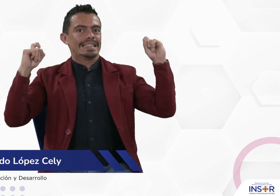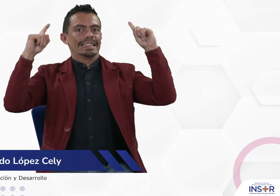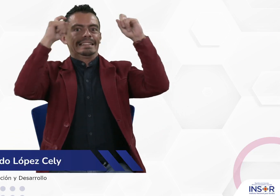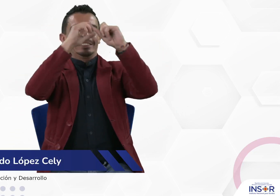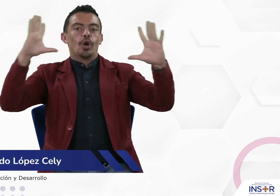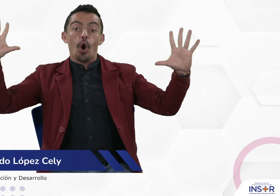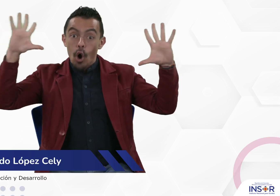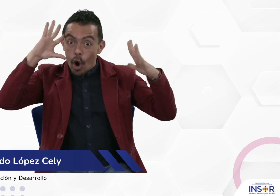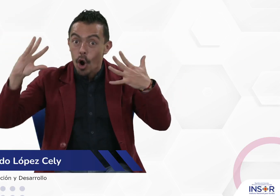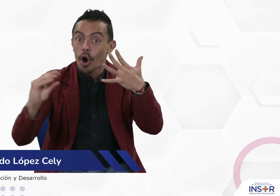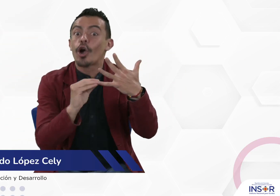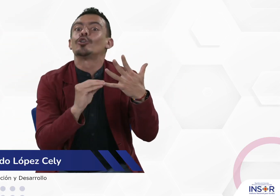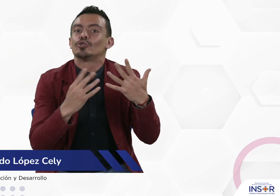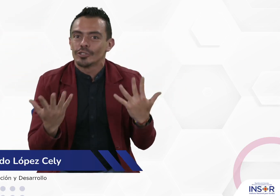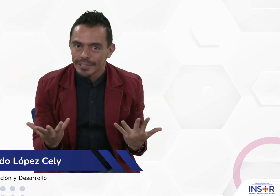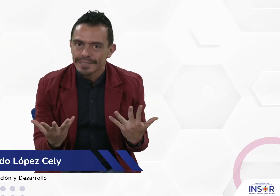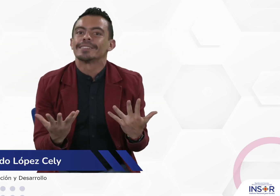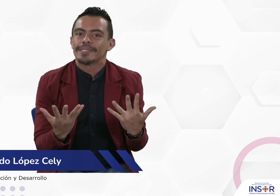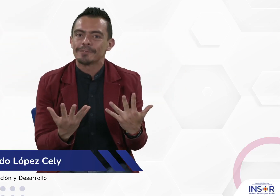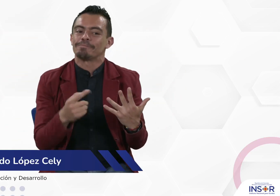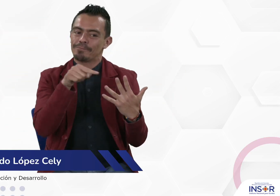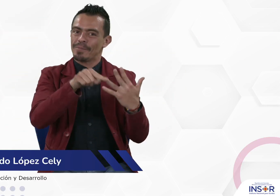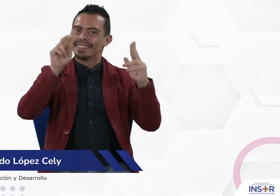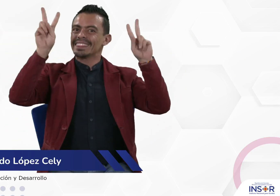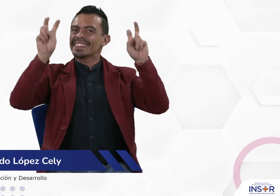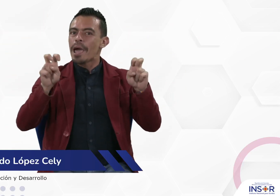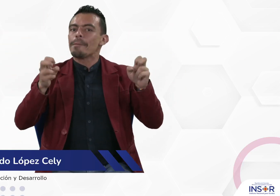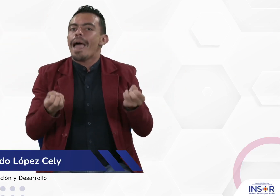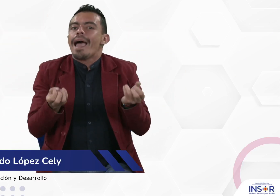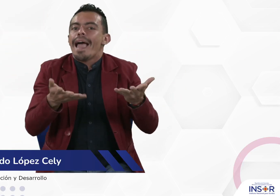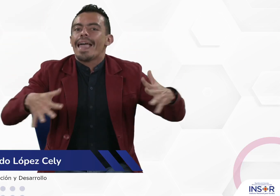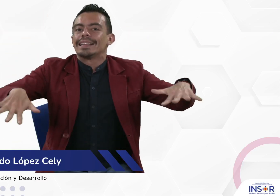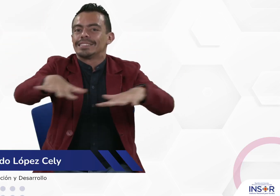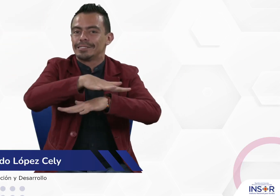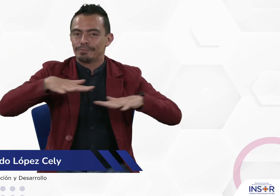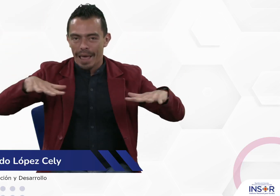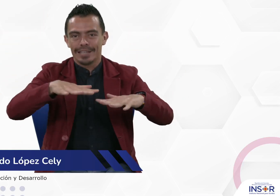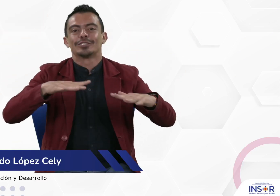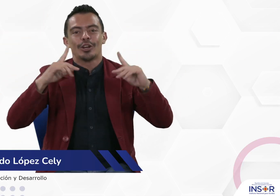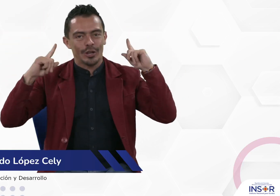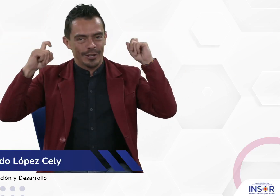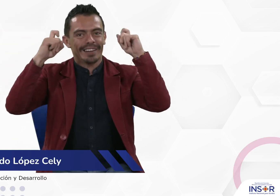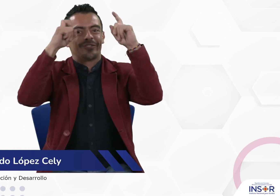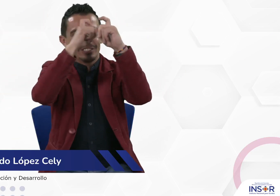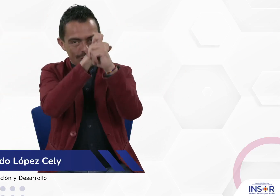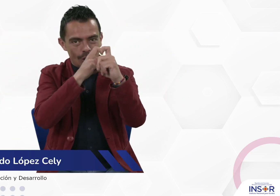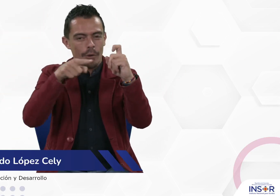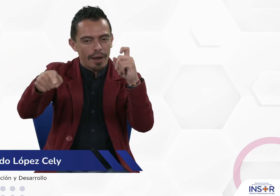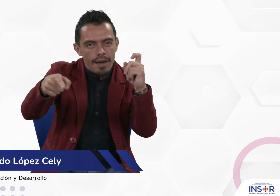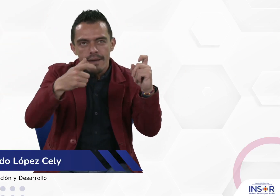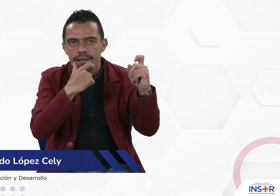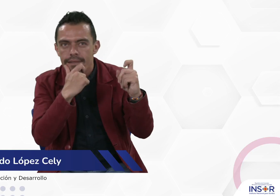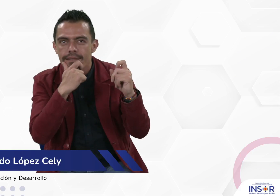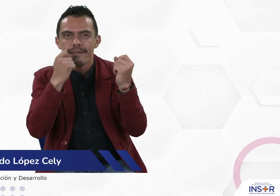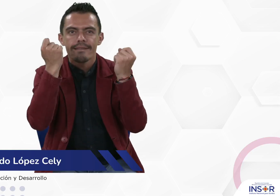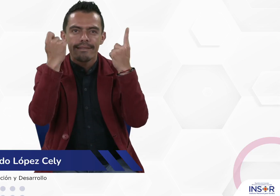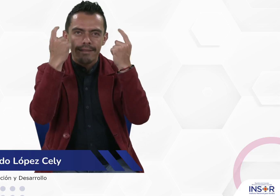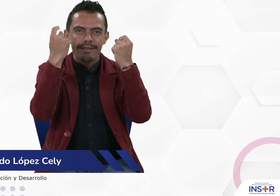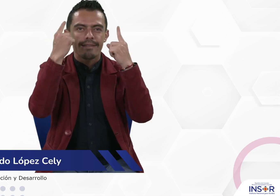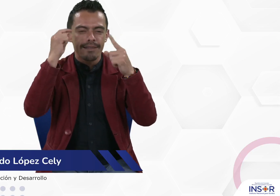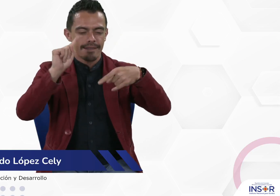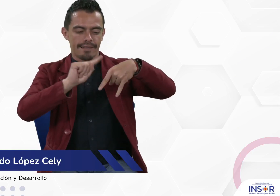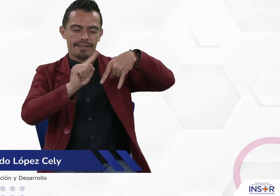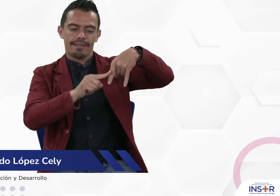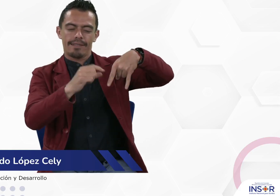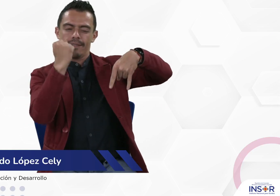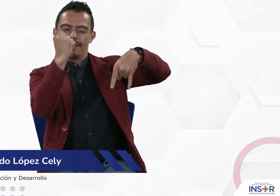voz en común y demás. Entonces nos deja muchísimas reflexiones y pues ya concluyendo este espacio son más las